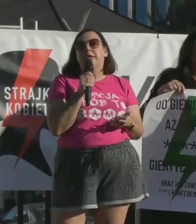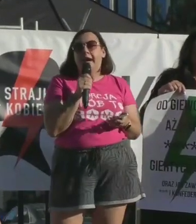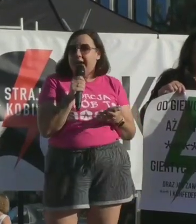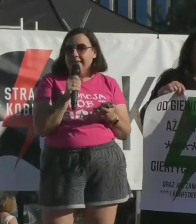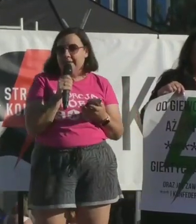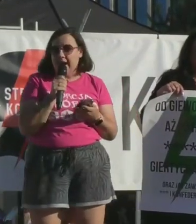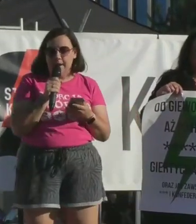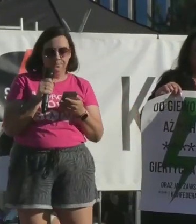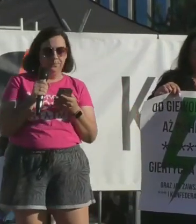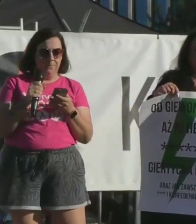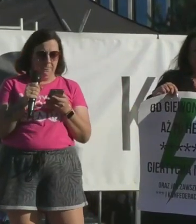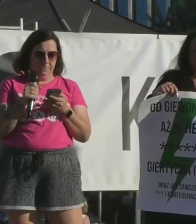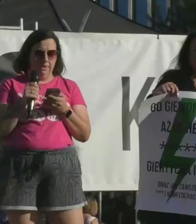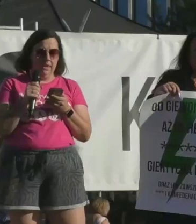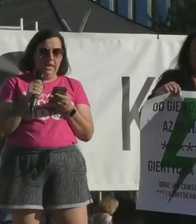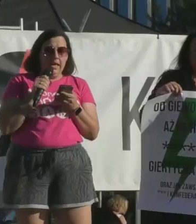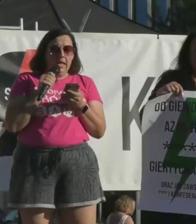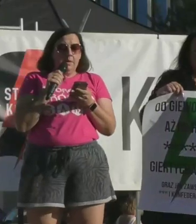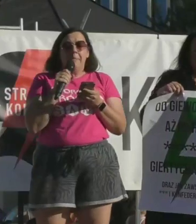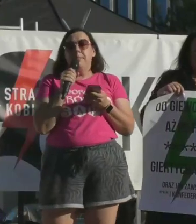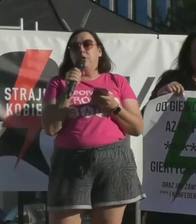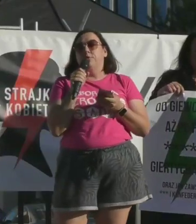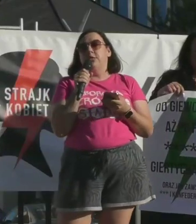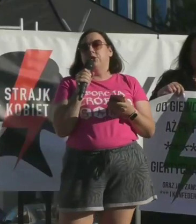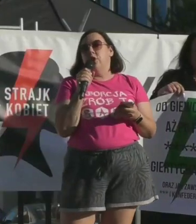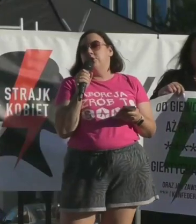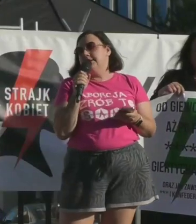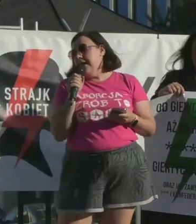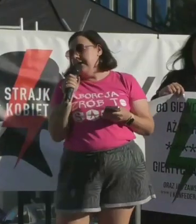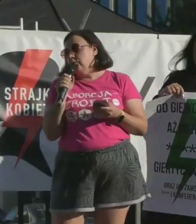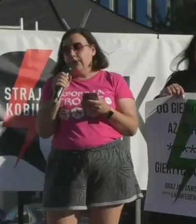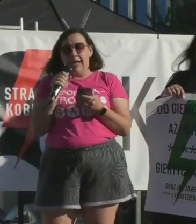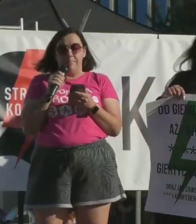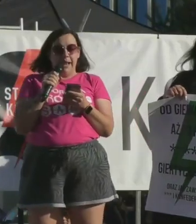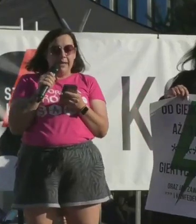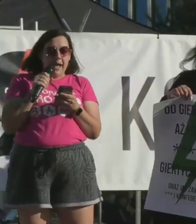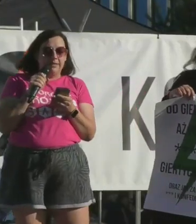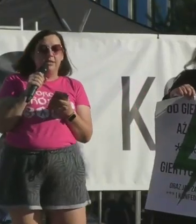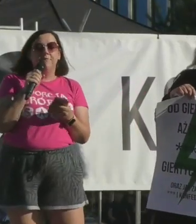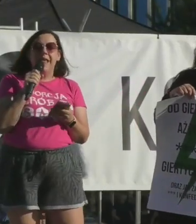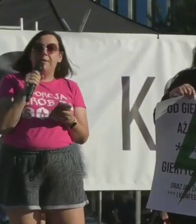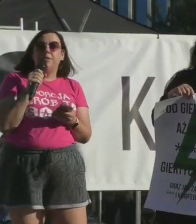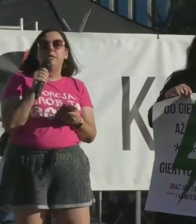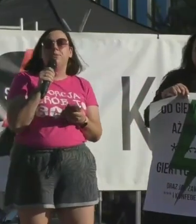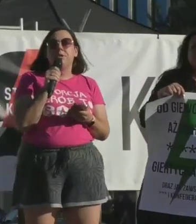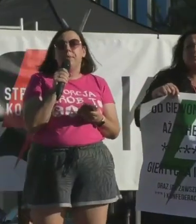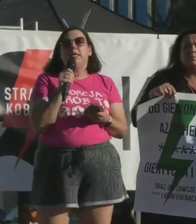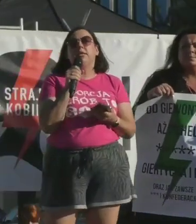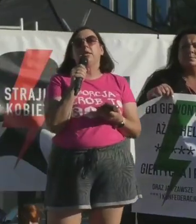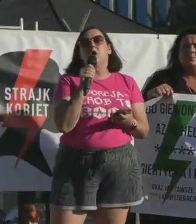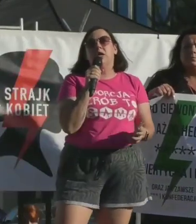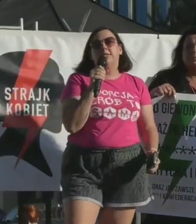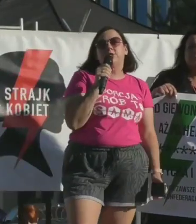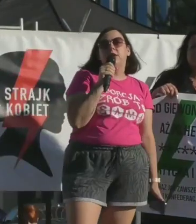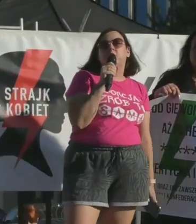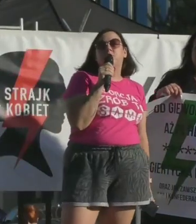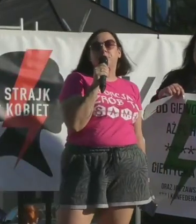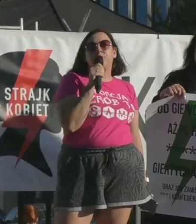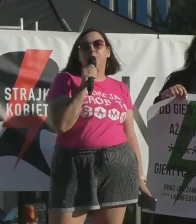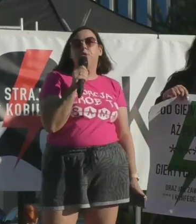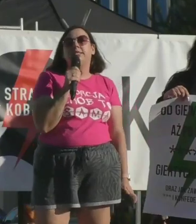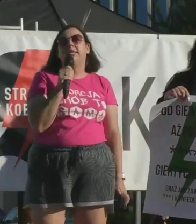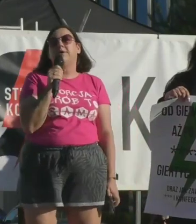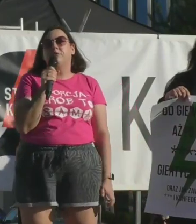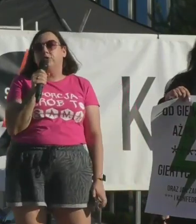cieniu stoi karetka. Mamy również do rozdania tutaj plakaty, wlepki, przypinki oraz jeżeli